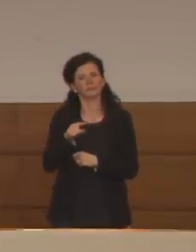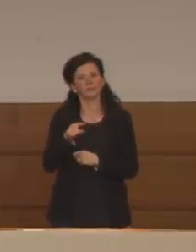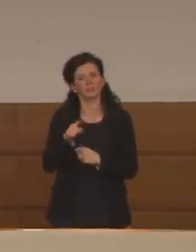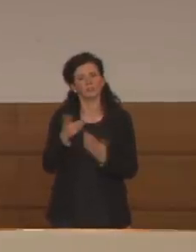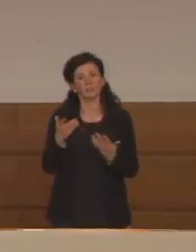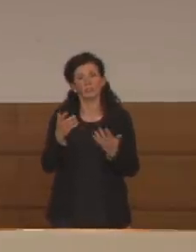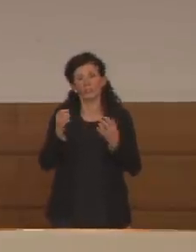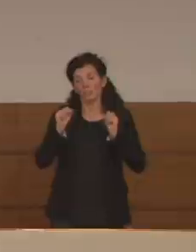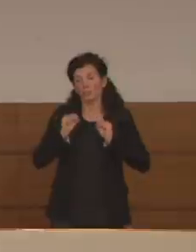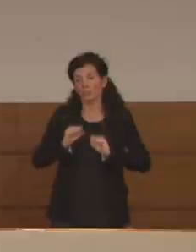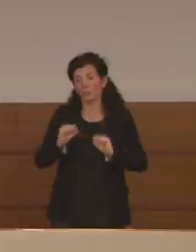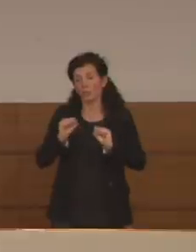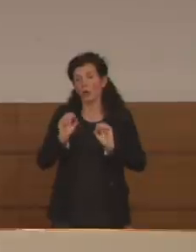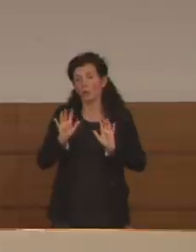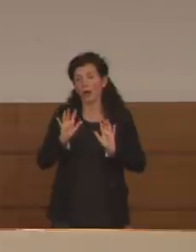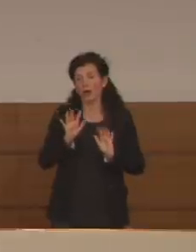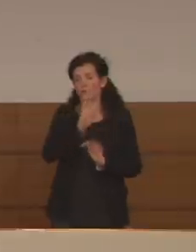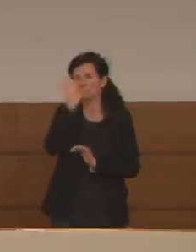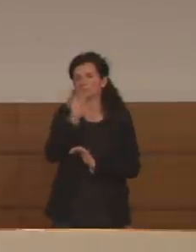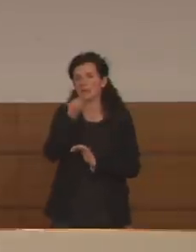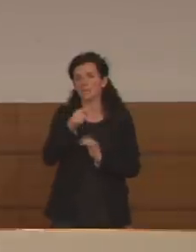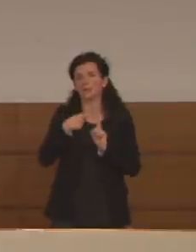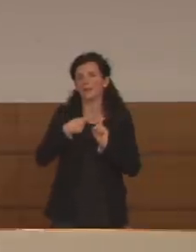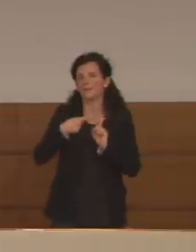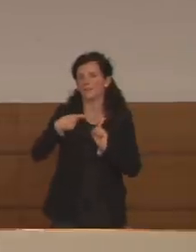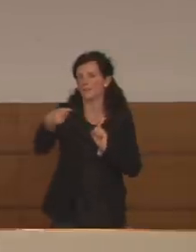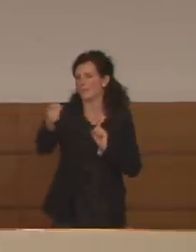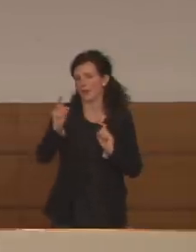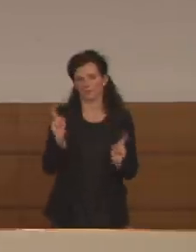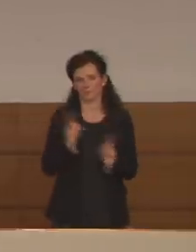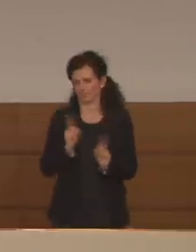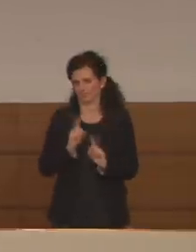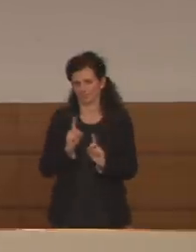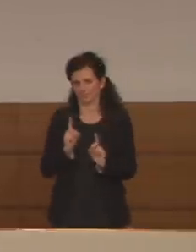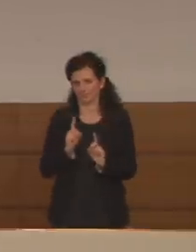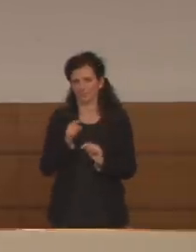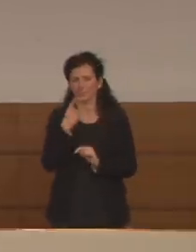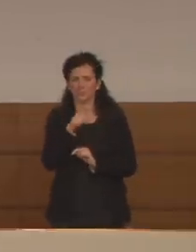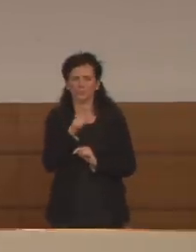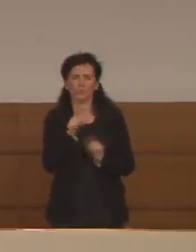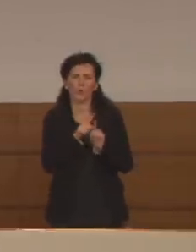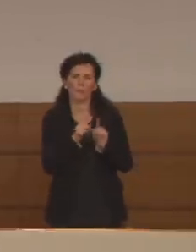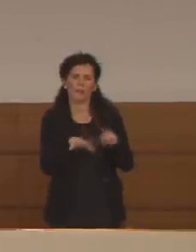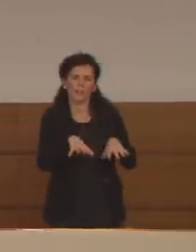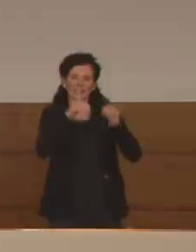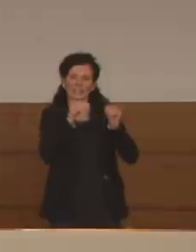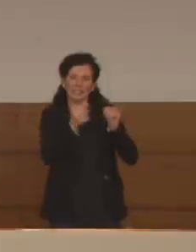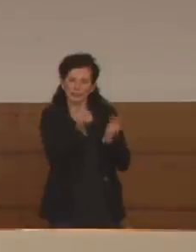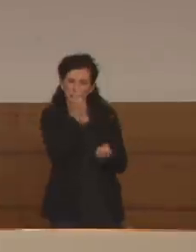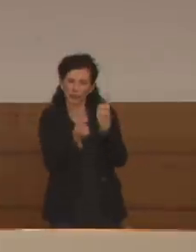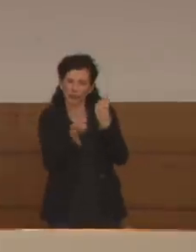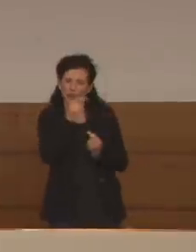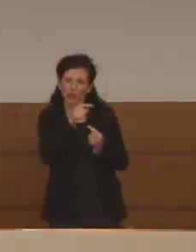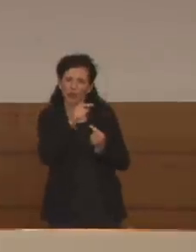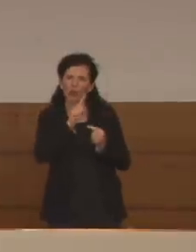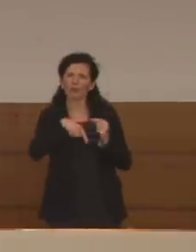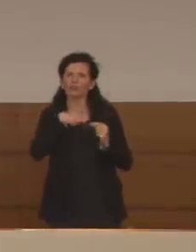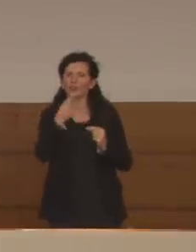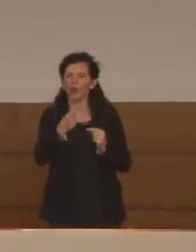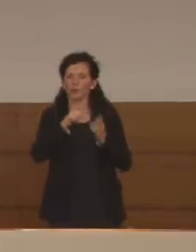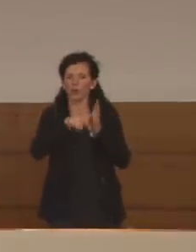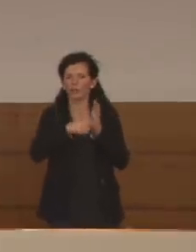non sembrano persistere nel tempo sono un segno diciamo abbastanza pericoloso probabilmente un danno a livello